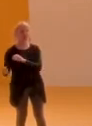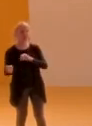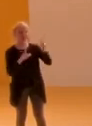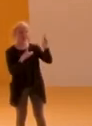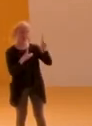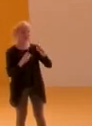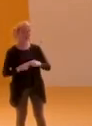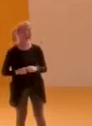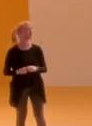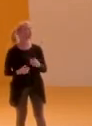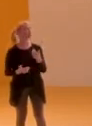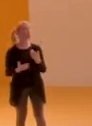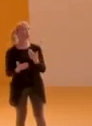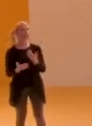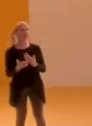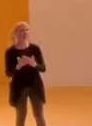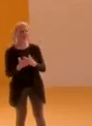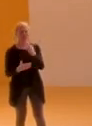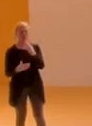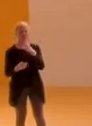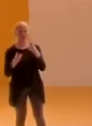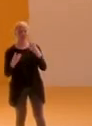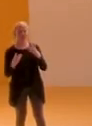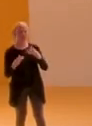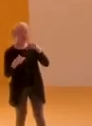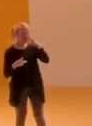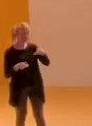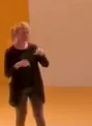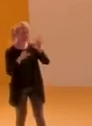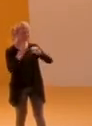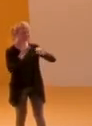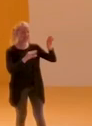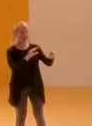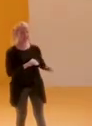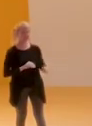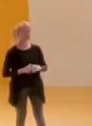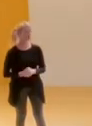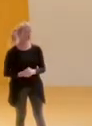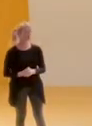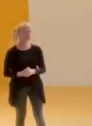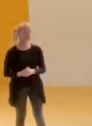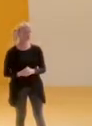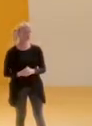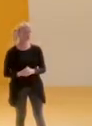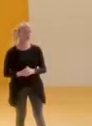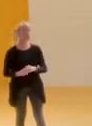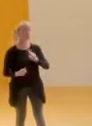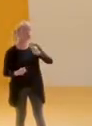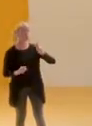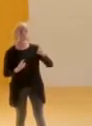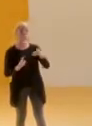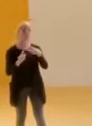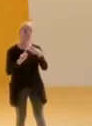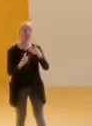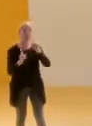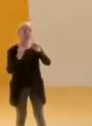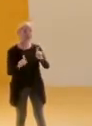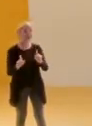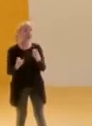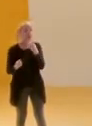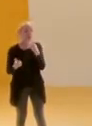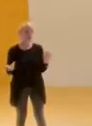tym mniejszą wagę dużo się przywiązuje do tych statystyk Miar pieniądza a więc prawda druga jest taka że